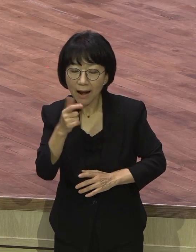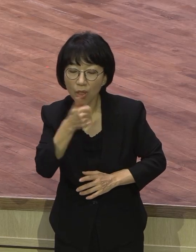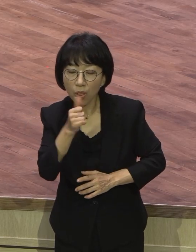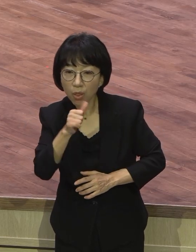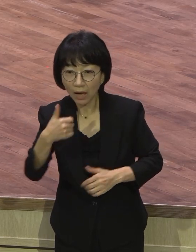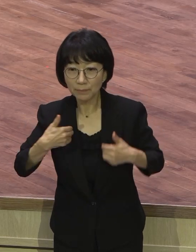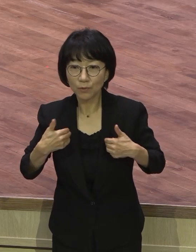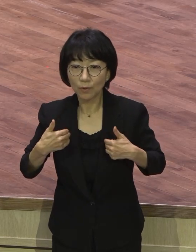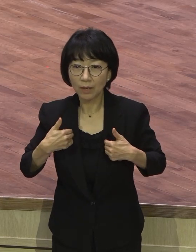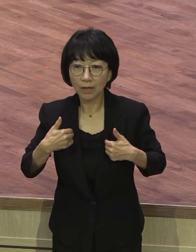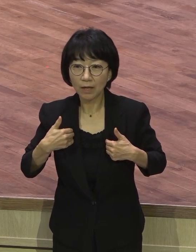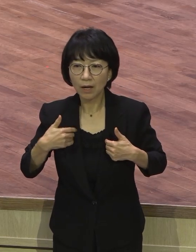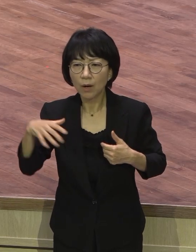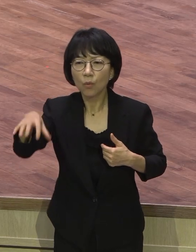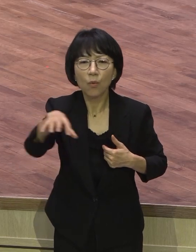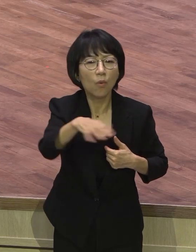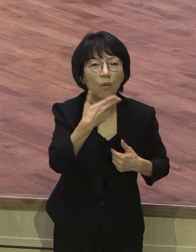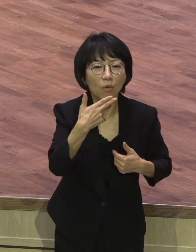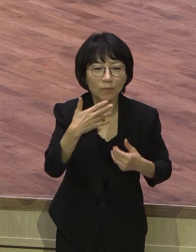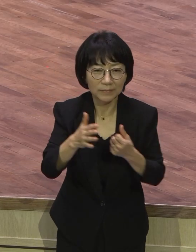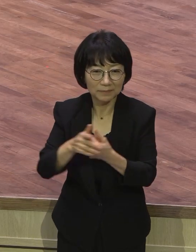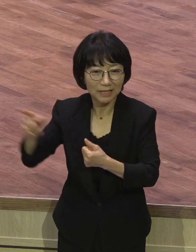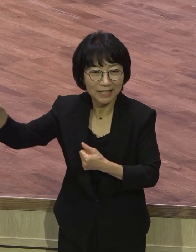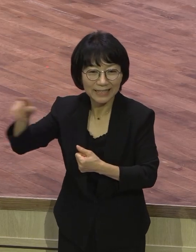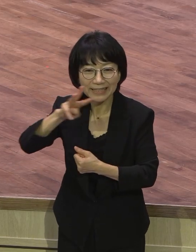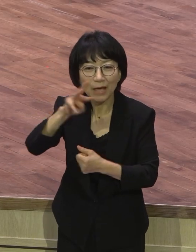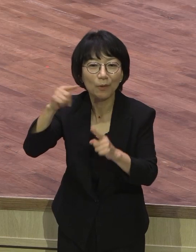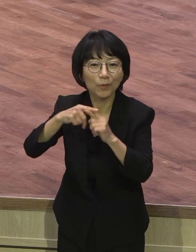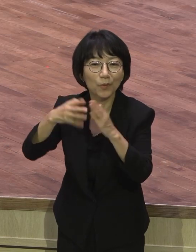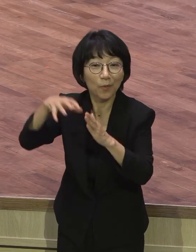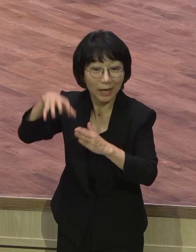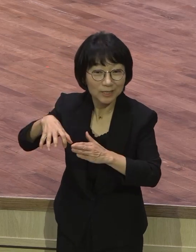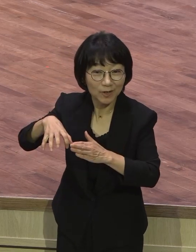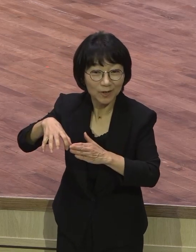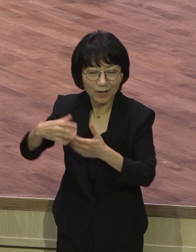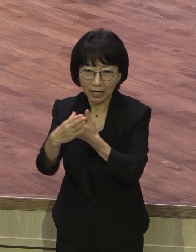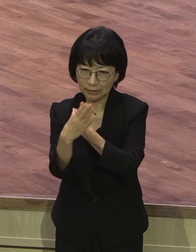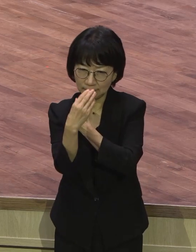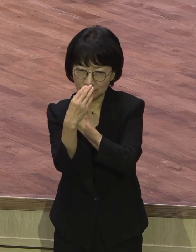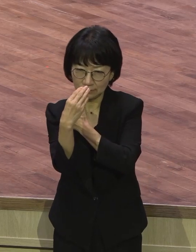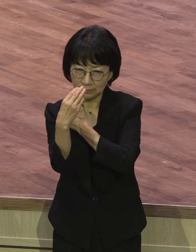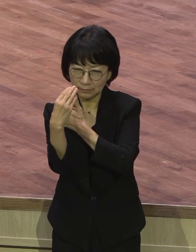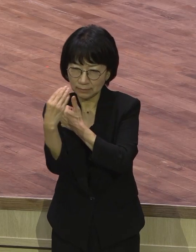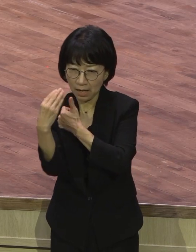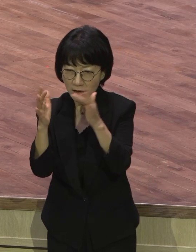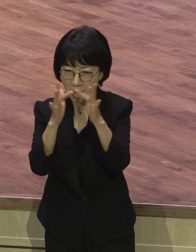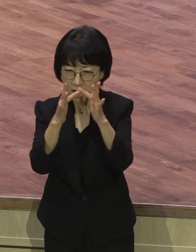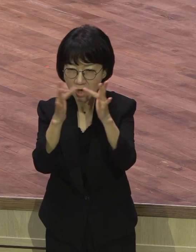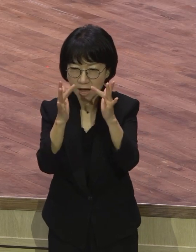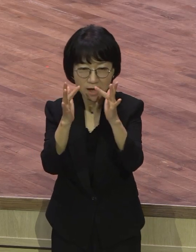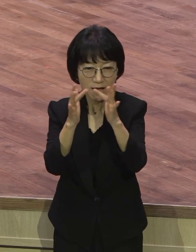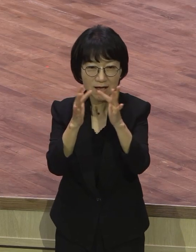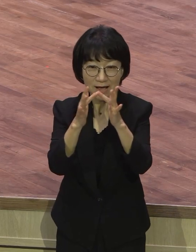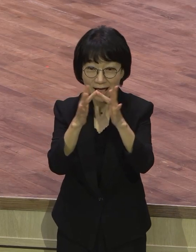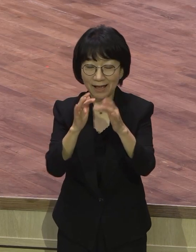해야 되는데 싹 다 지금 다 전부 다 온라인으로 한다고 온라인 온라인 하면 어떻게 되느냐